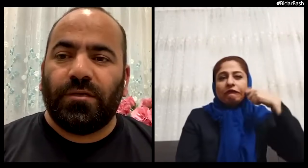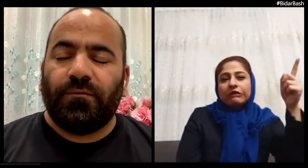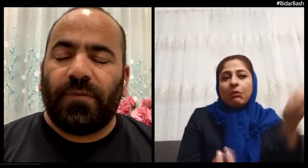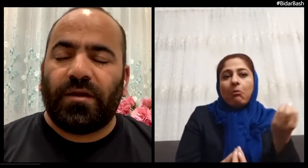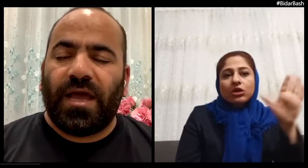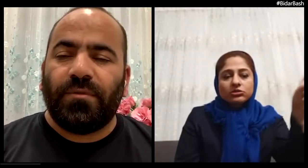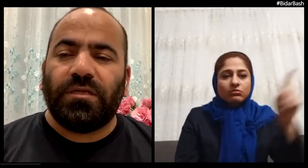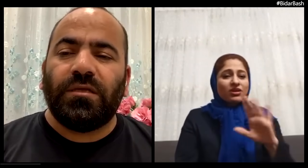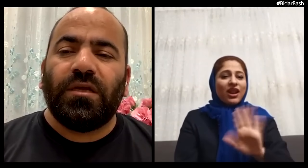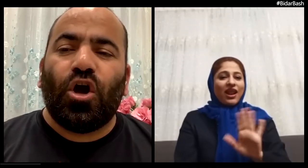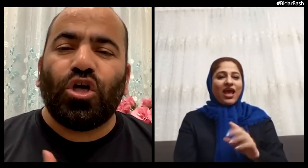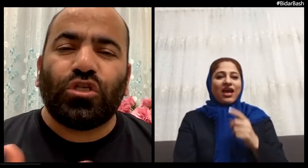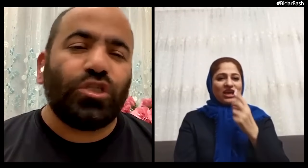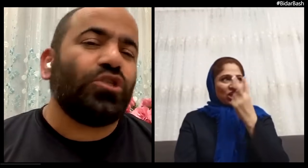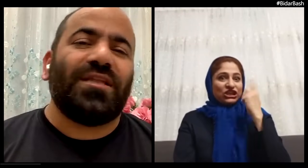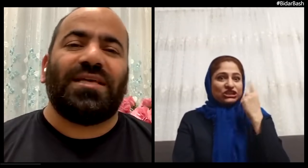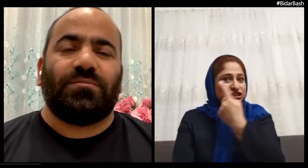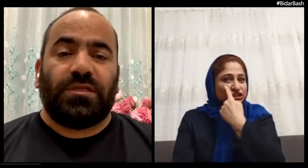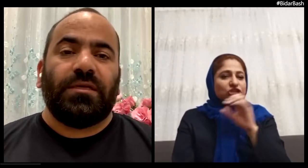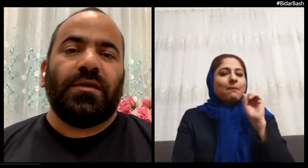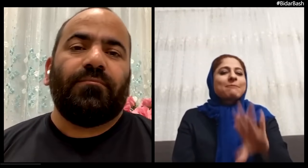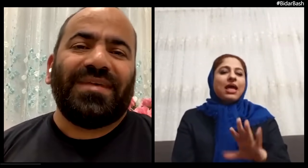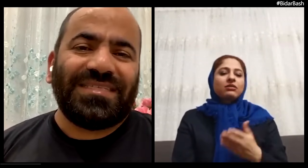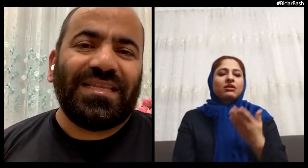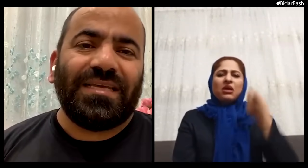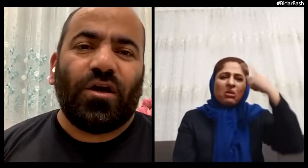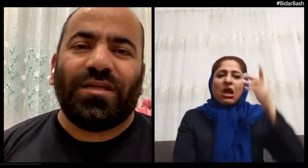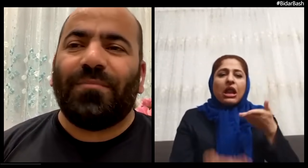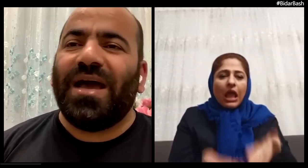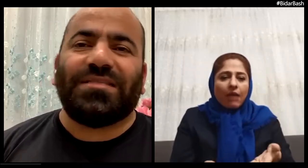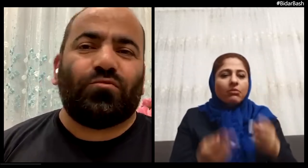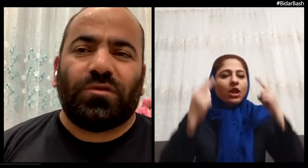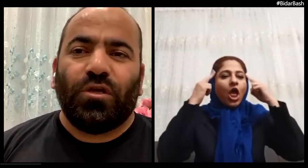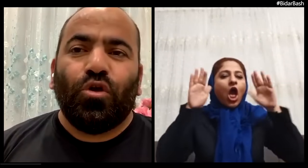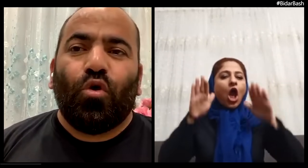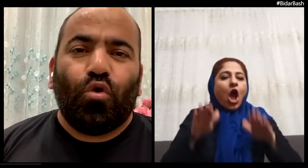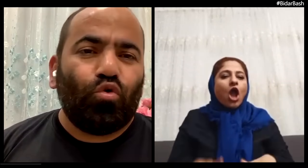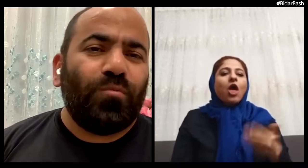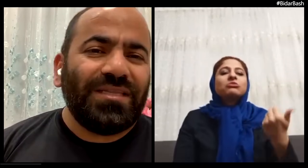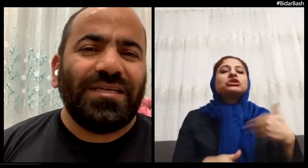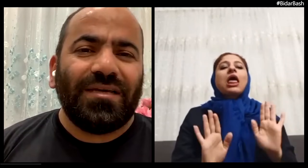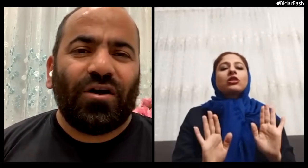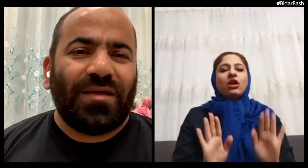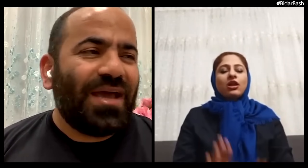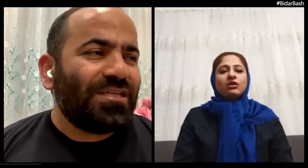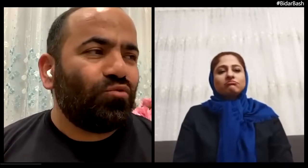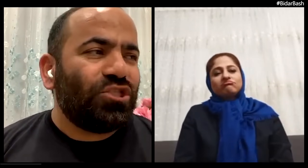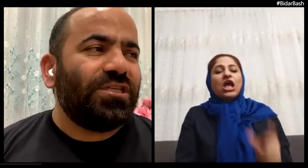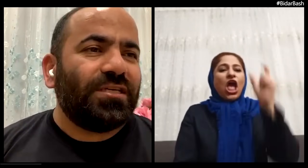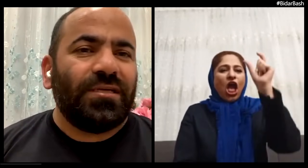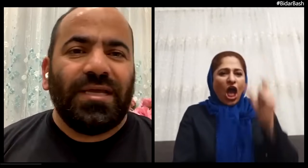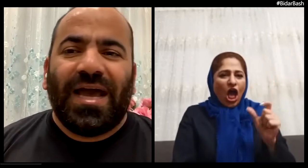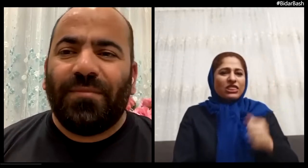داره، برای همین آسایشش رو از دست میده. مثل آدم حسود، عقوبت آدم